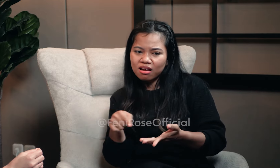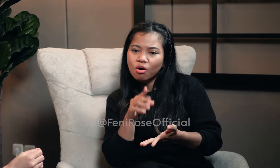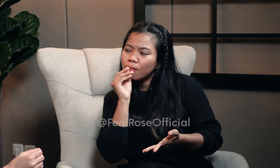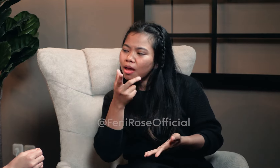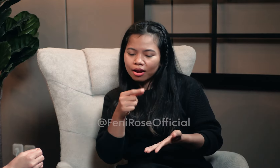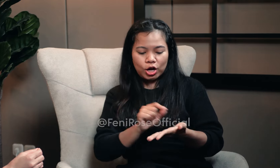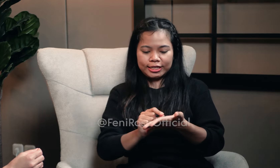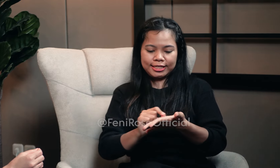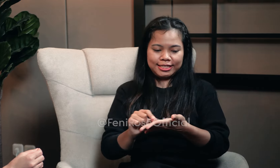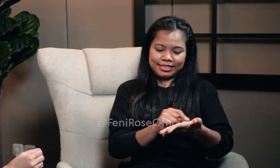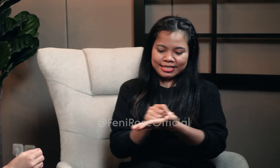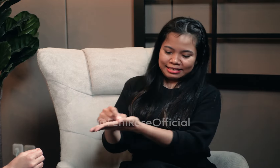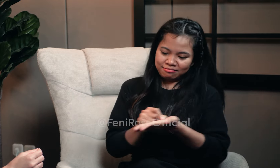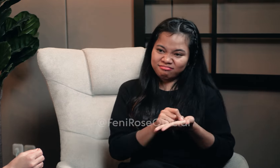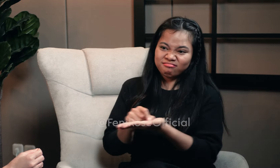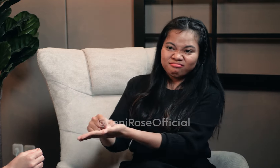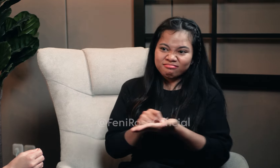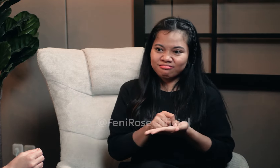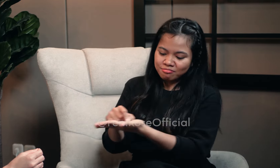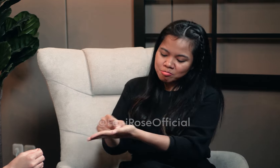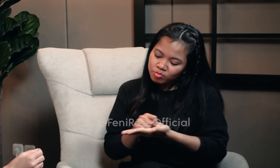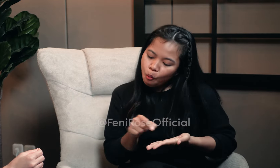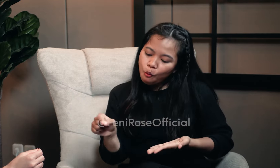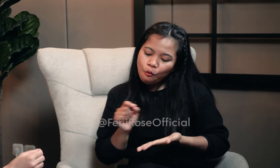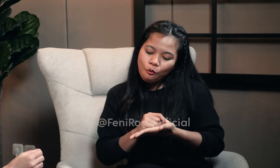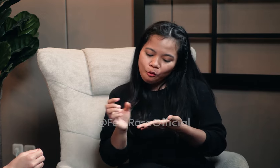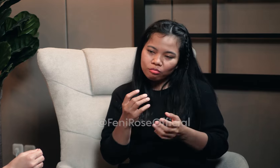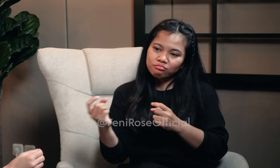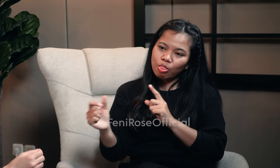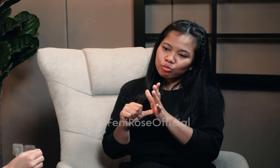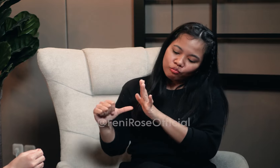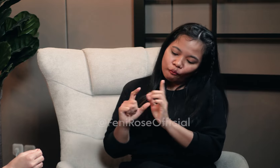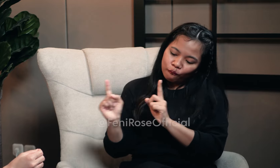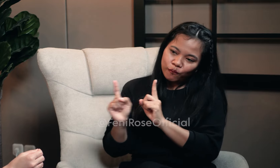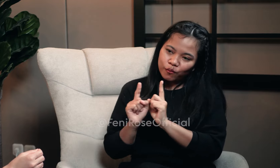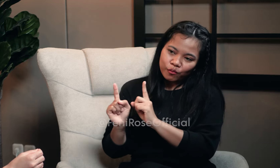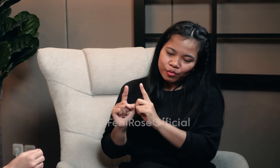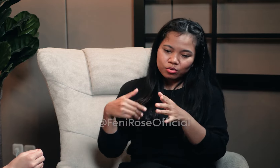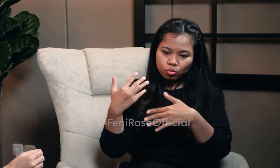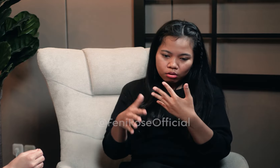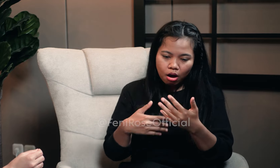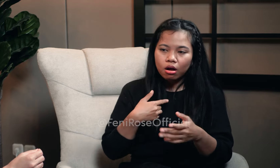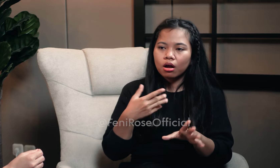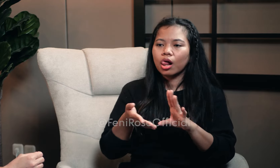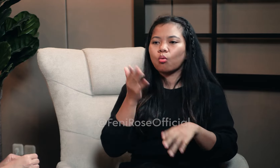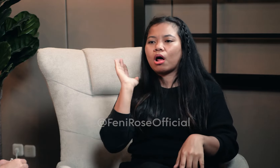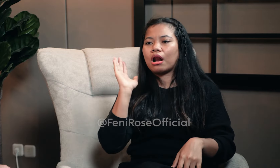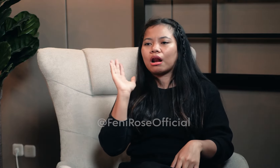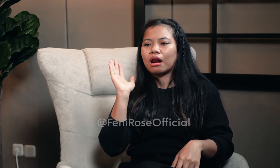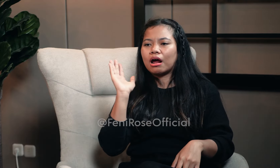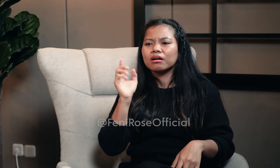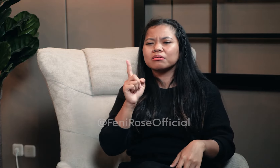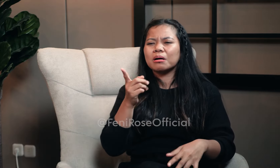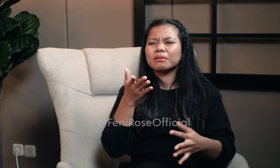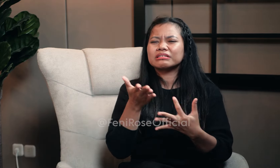tanya teman saya he untuk pinjam cat ketika mata pelajaran itu selesai kita diskusi bareng-bareng tapi lama-lama saya kurang